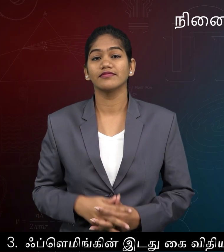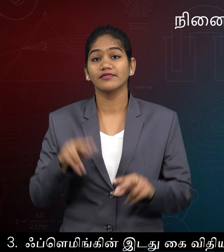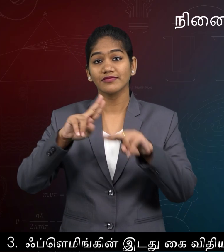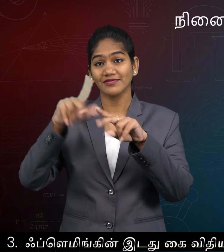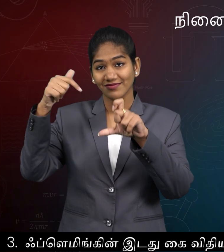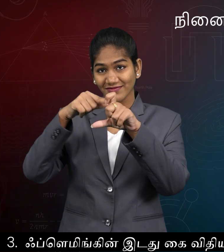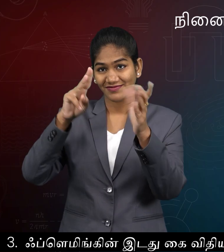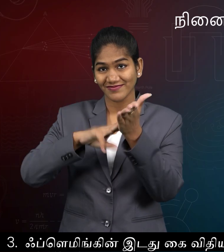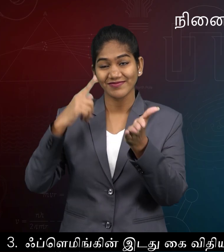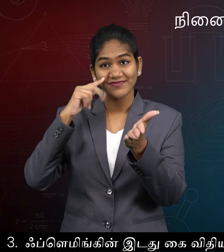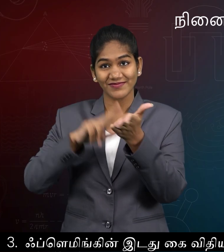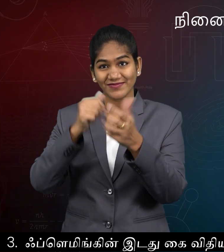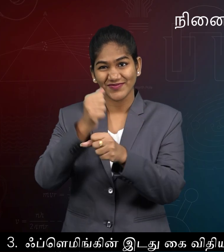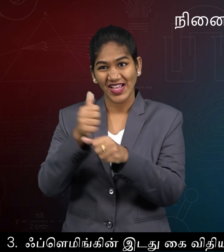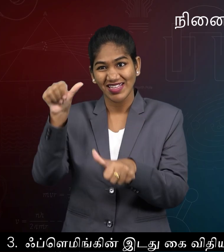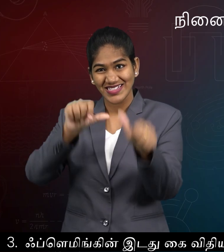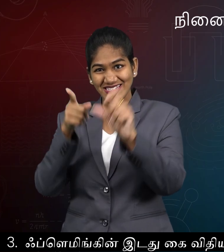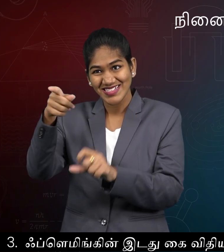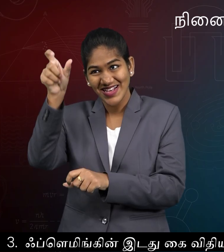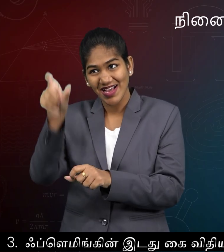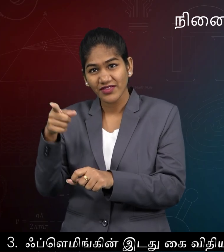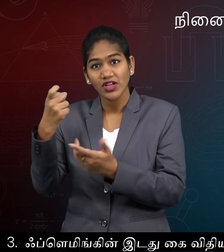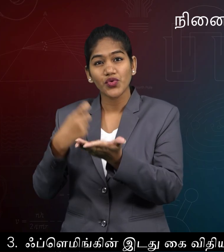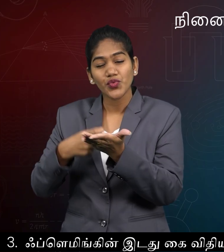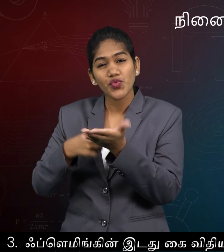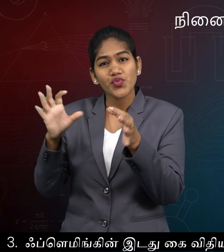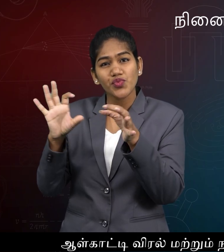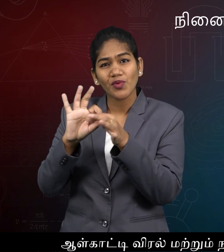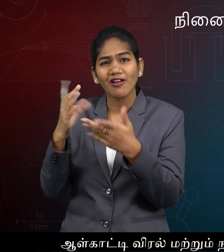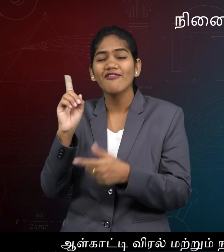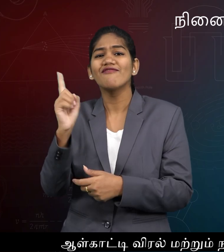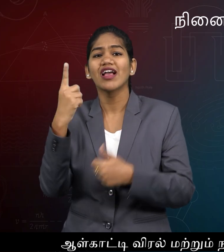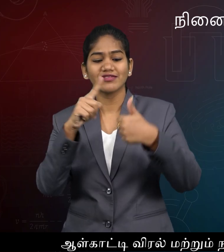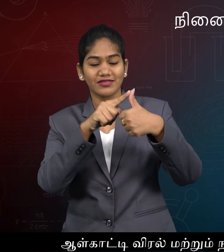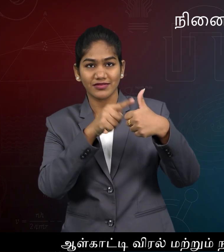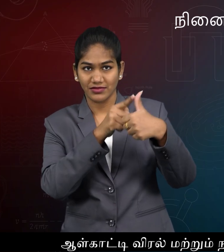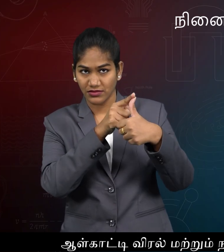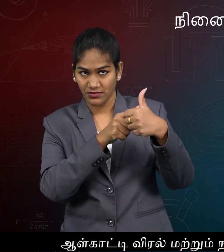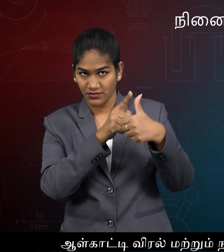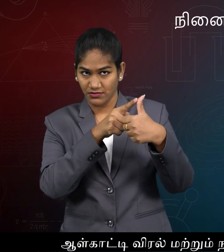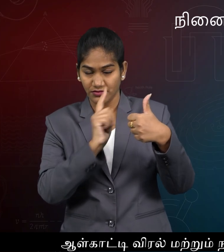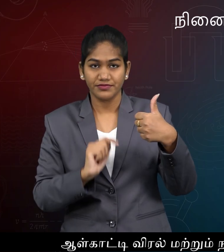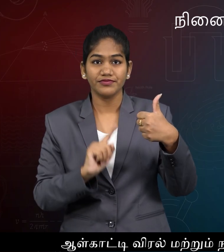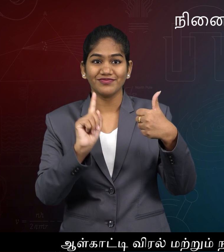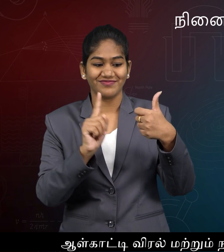ஃப்ளமிங்கின் இடது கை விதிப்படி உங்கள் இடது கையின் கட்டைவிரல், ஆள்காட்டி விரல் மற்றும் நடுவிரல்